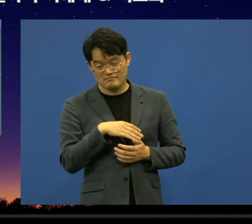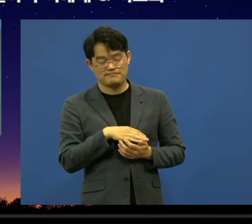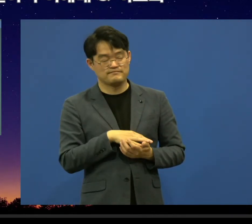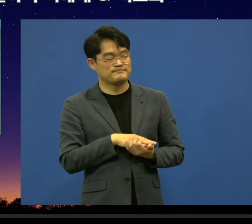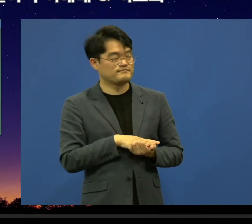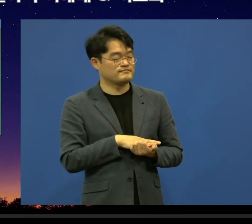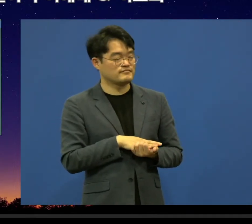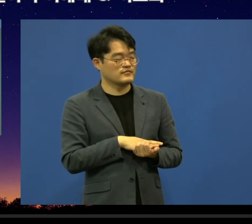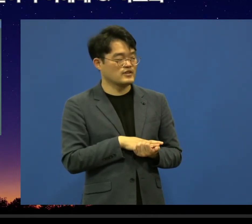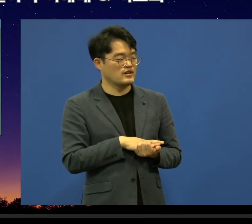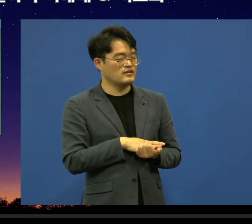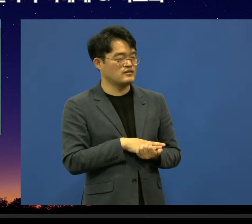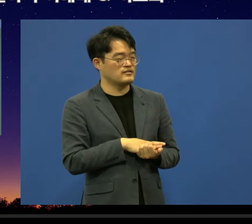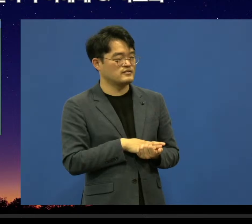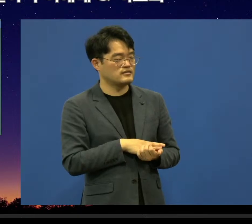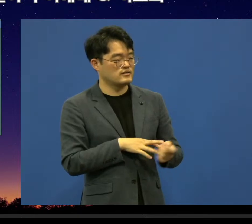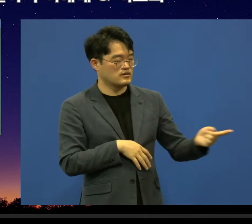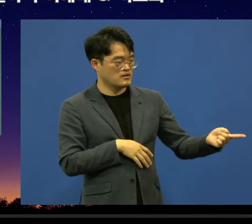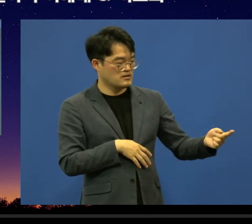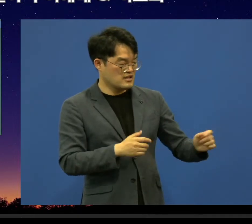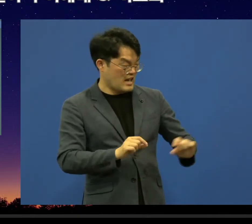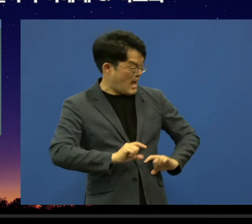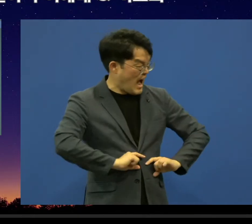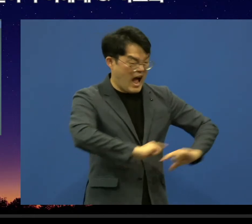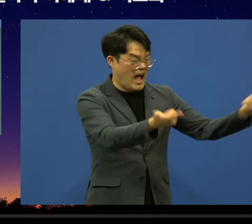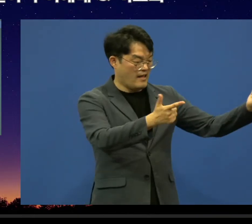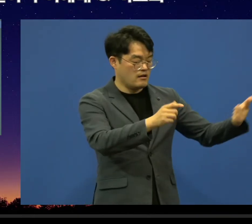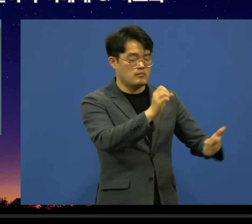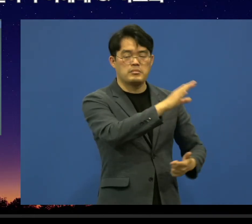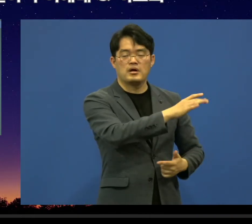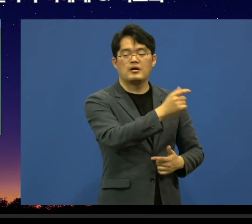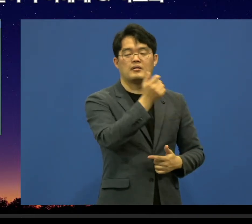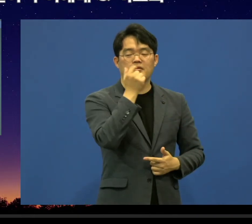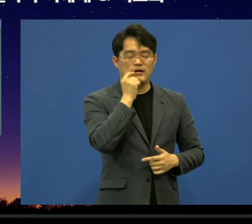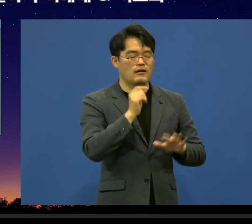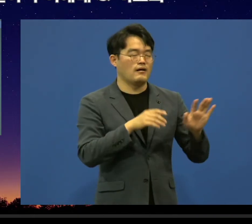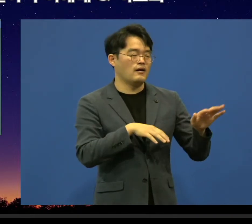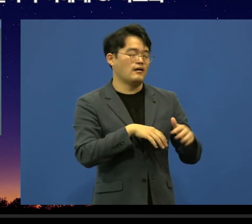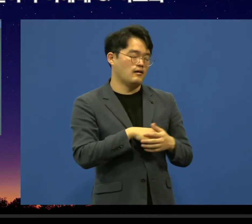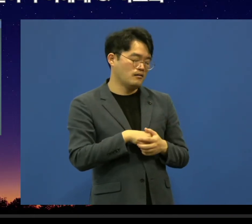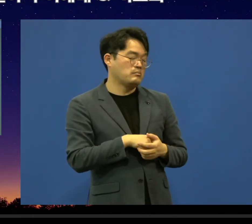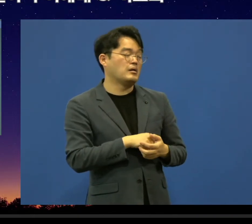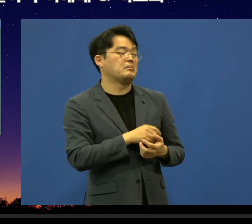아닌 것 앞에서도 너무 친절하고 너무 온실한 화초처럼